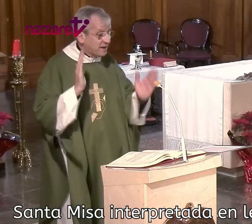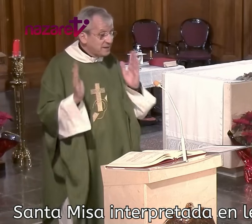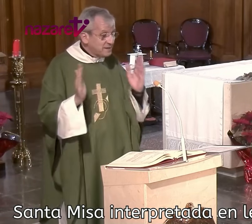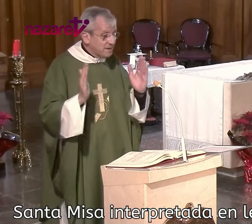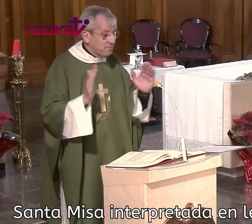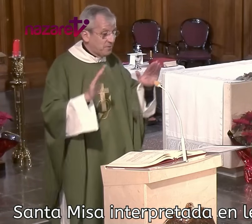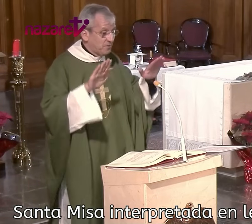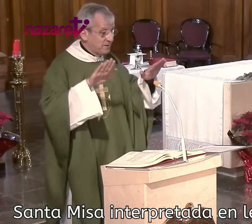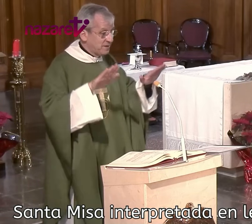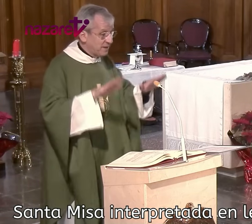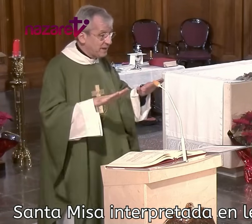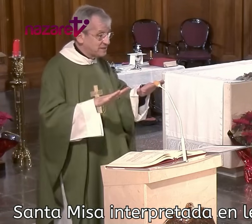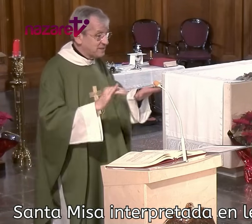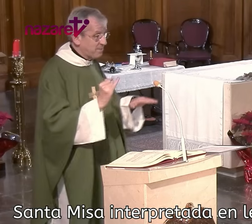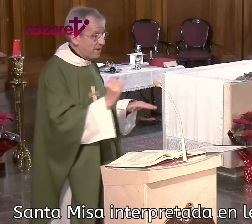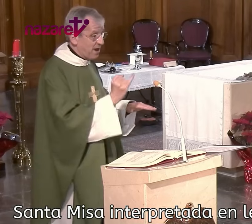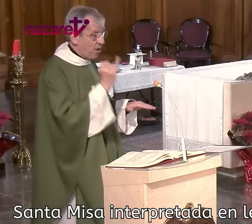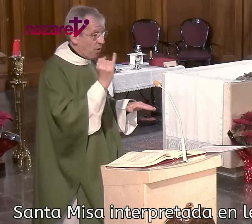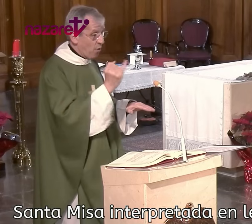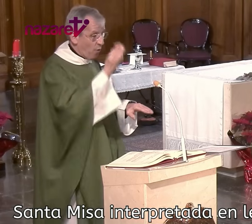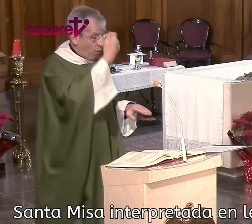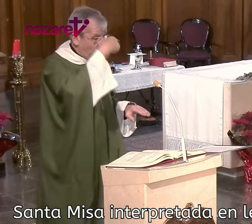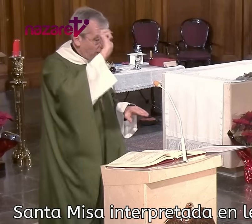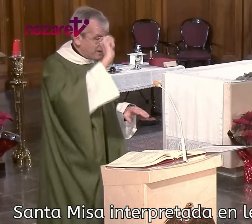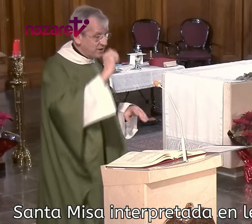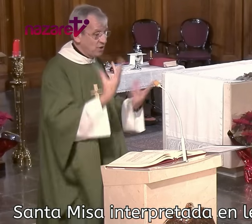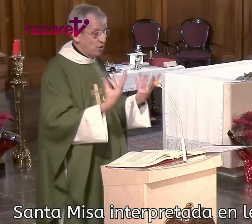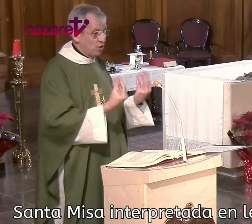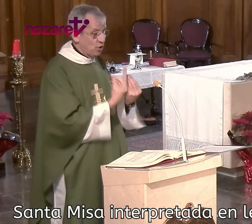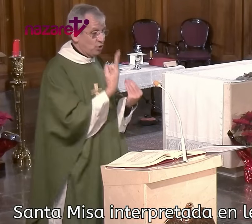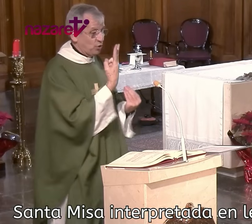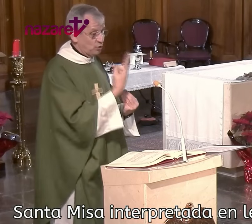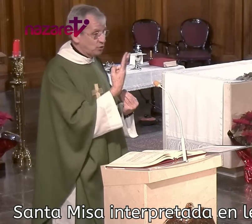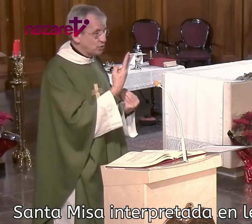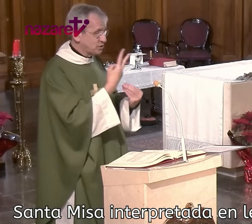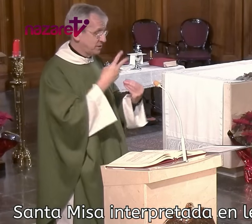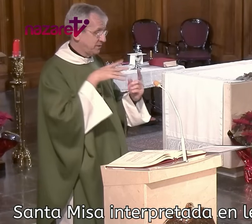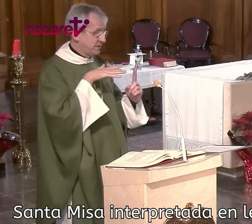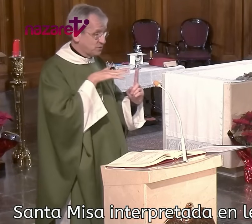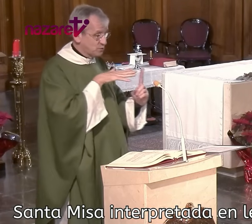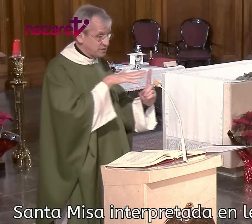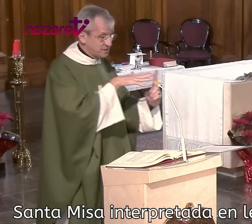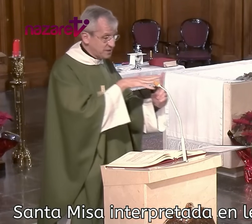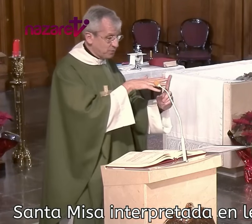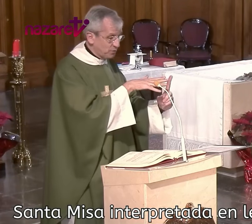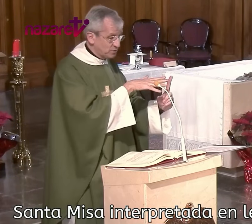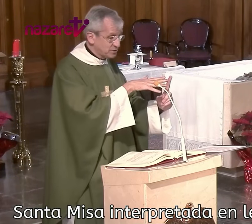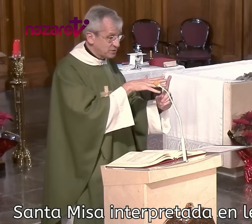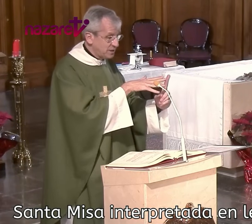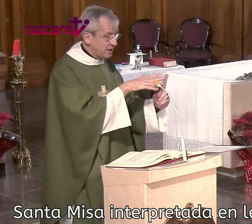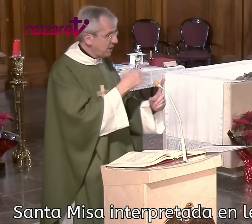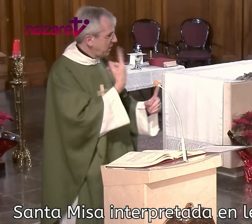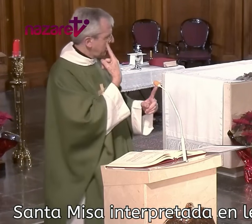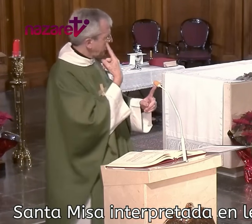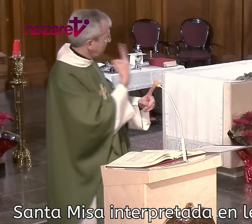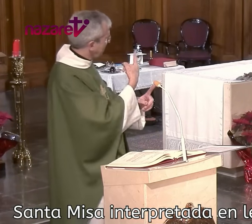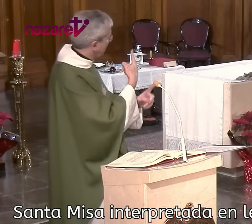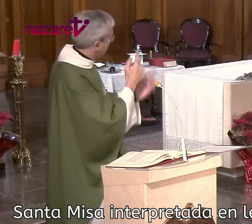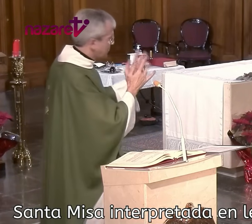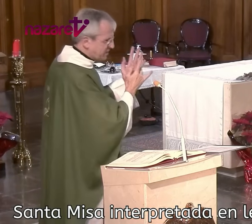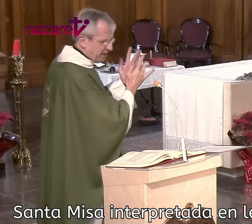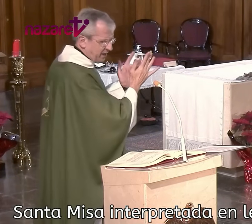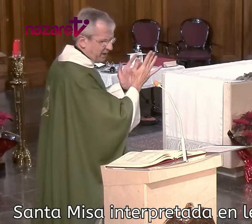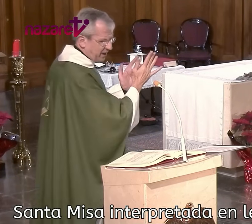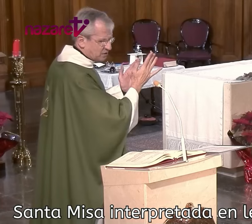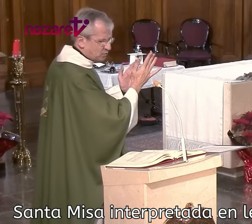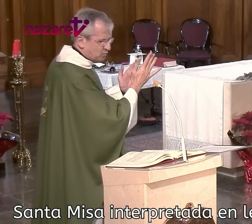En aquel tiempo estaba Juan con dos de sus discípulos y